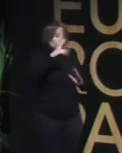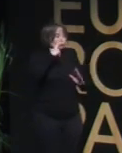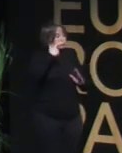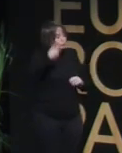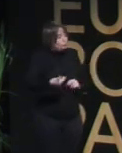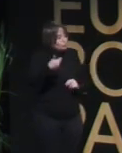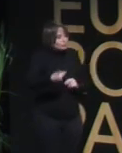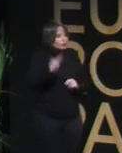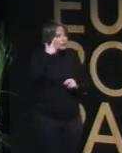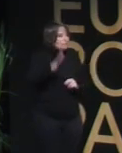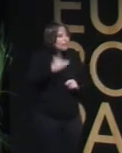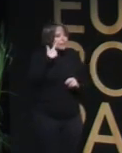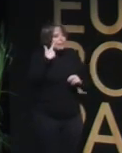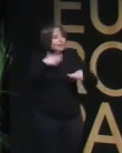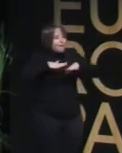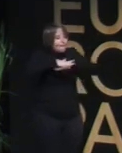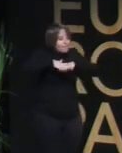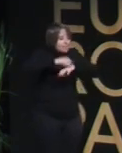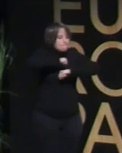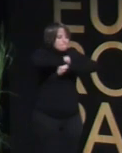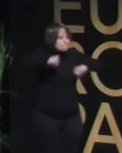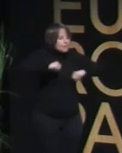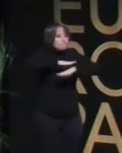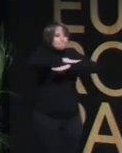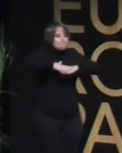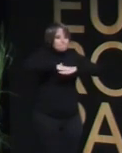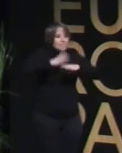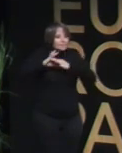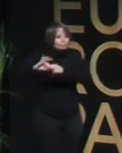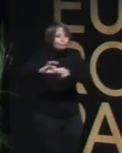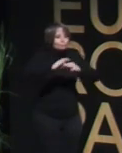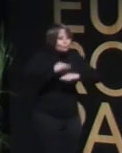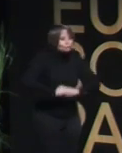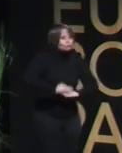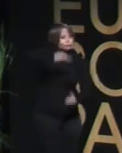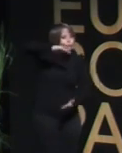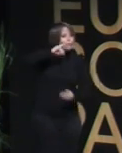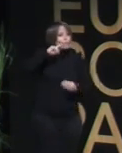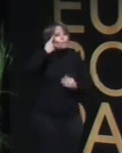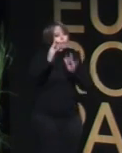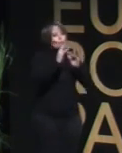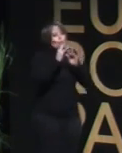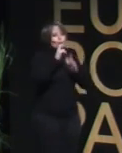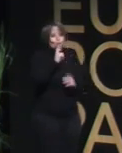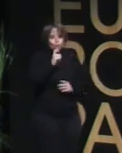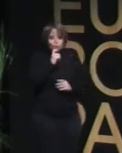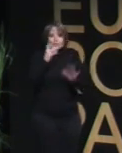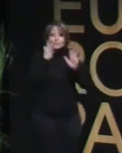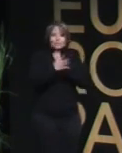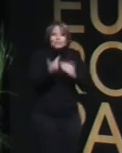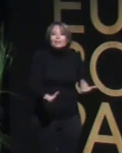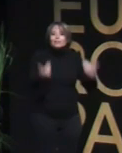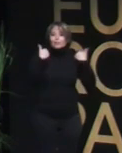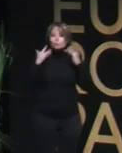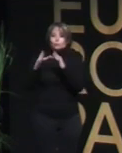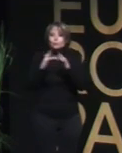empieza a tejer, en el niño, todo la organización de cómo va a ver más adelante las relaciones. Por lo tanto, el nivel de responsabilidad que nos sentimos